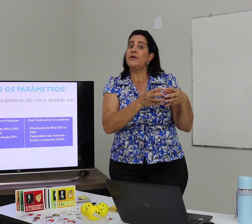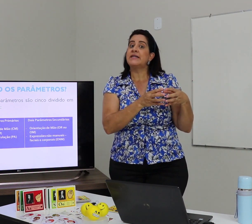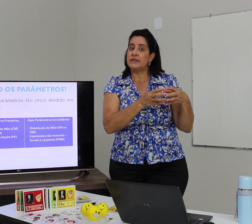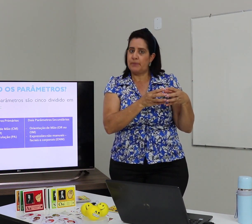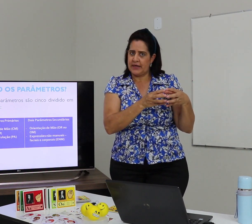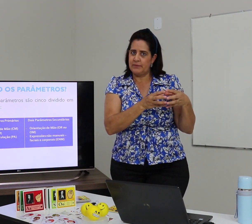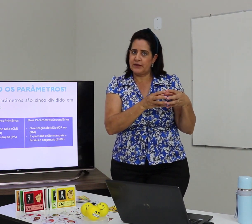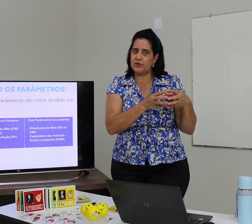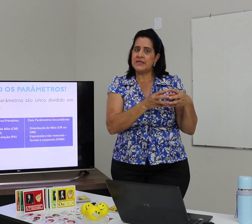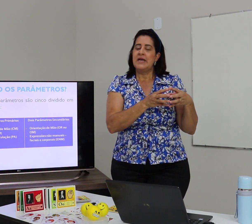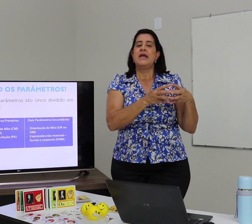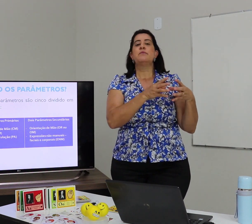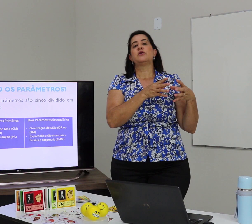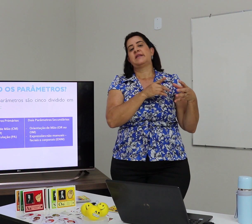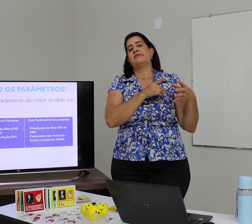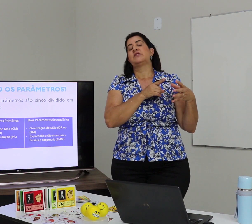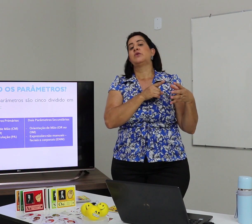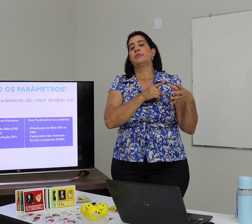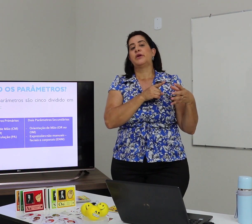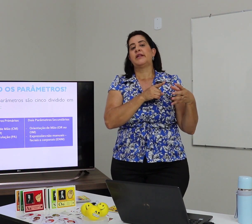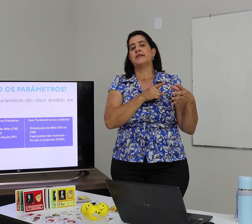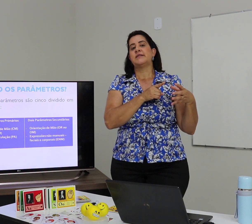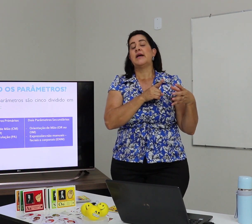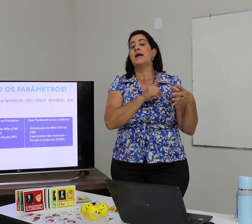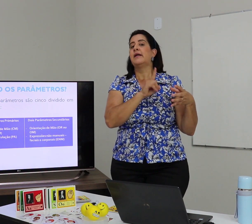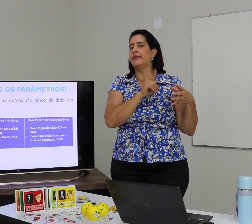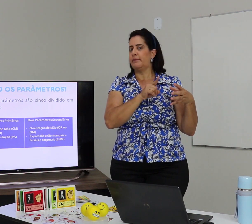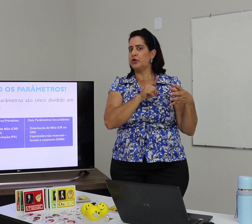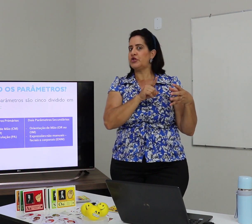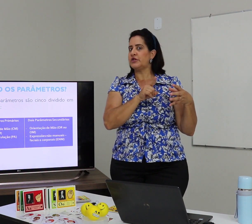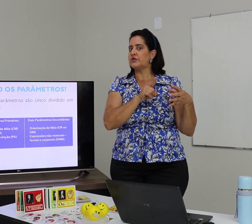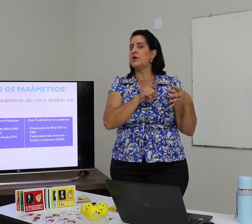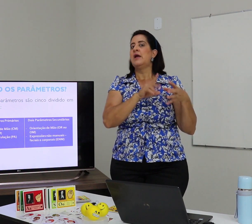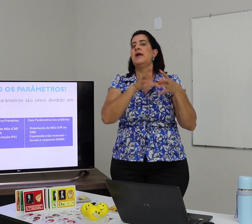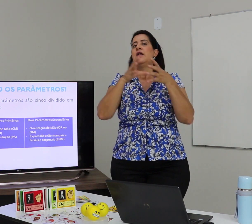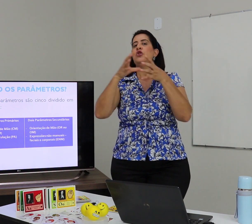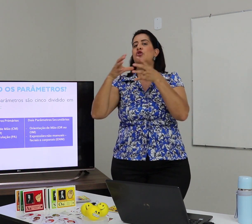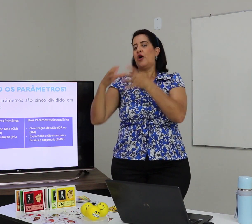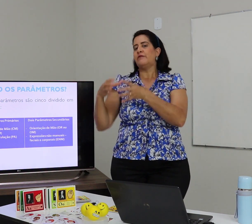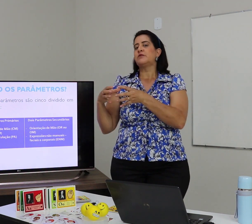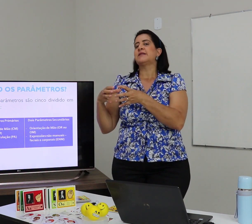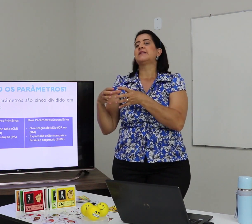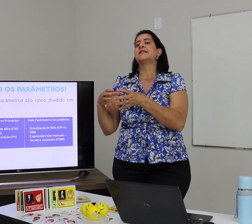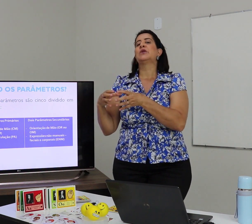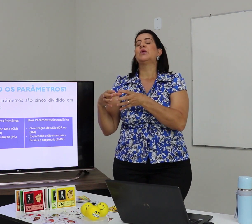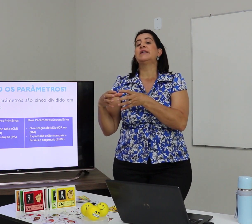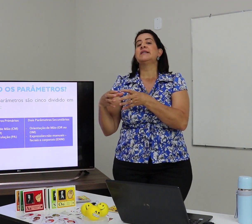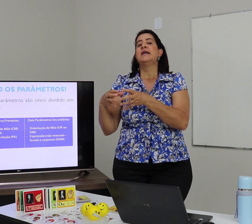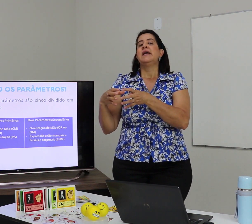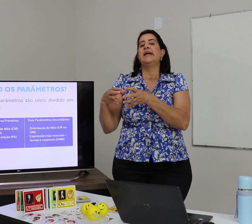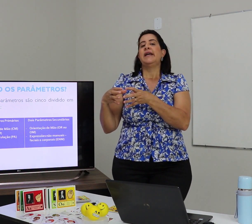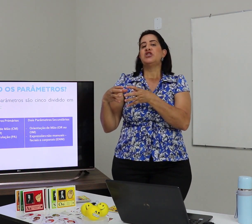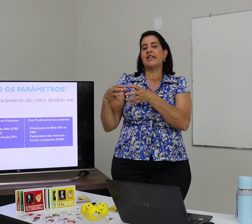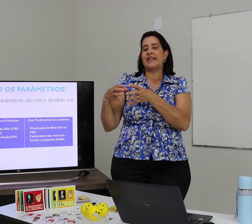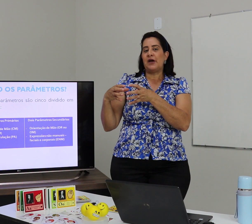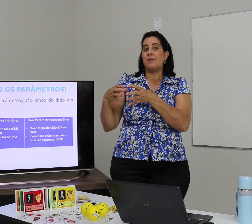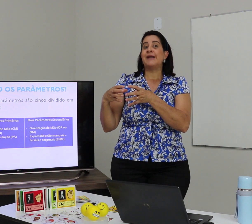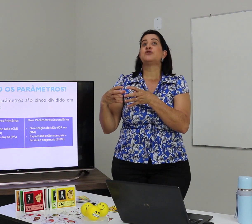esses parâmetros e mostravam a sua importância. Depois disso, novos pesquisadores injetaram mais